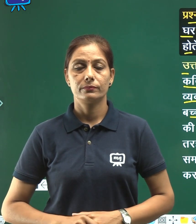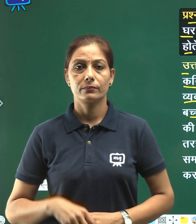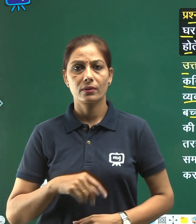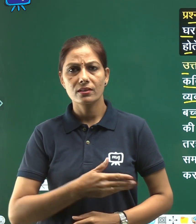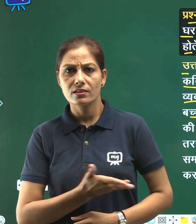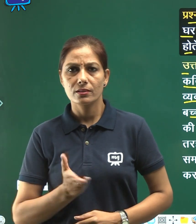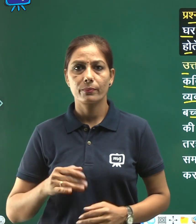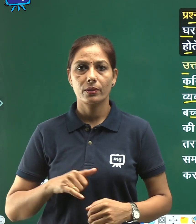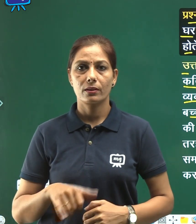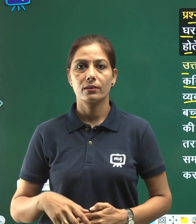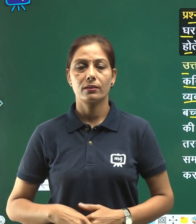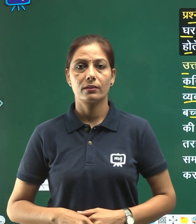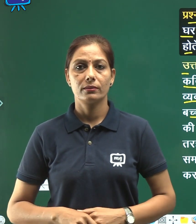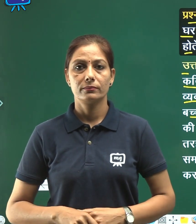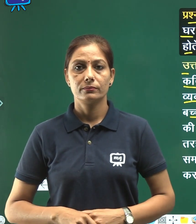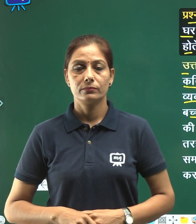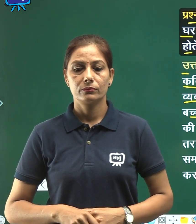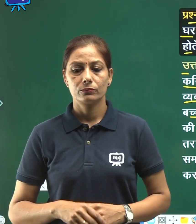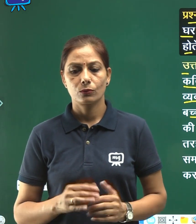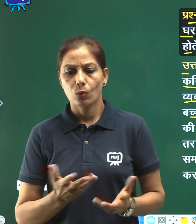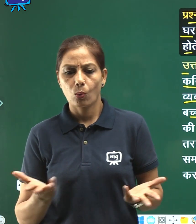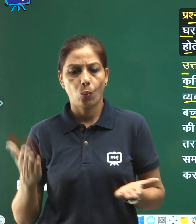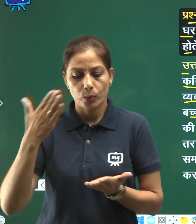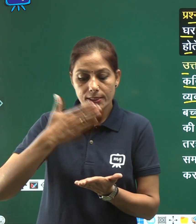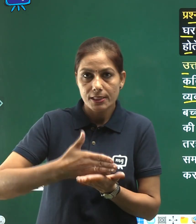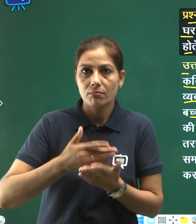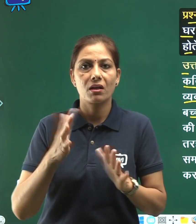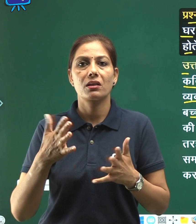किसी प्रकार की कोई सीमा नहीं होती।